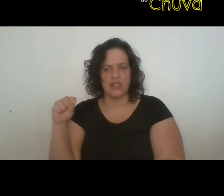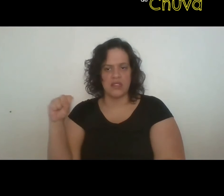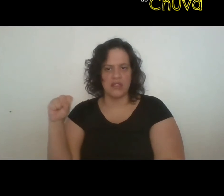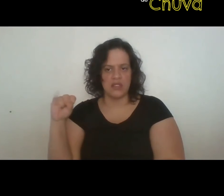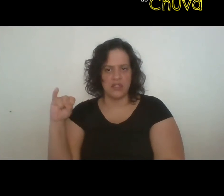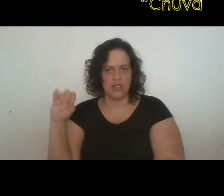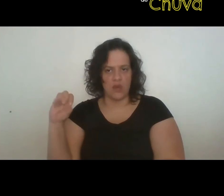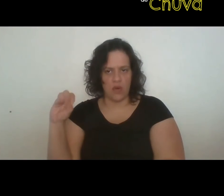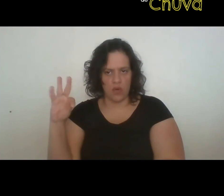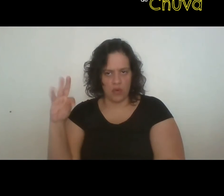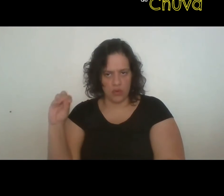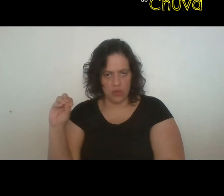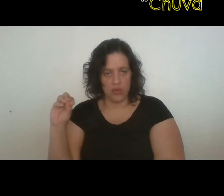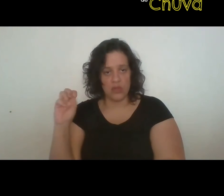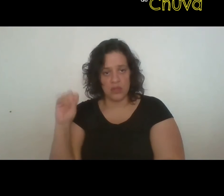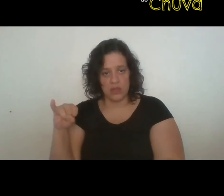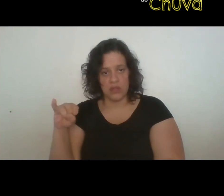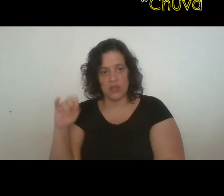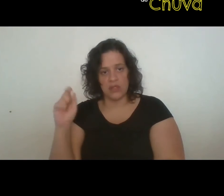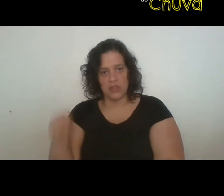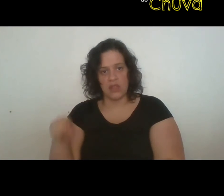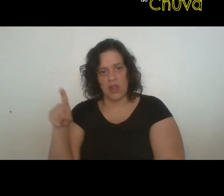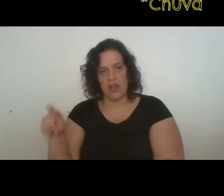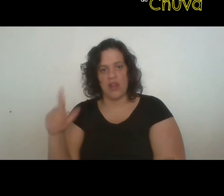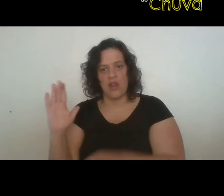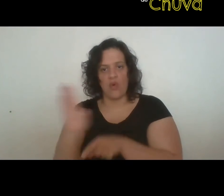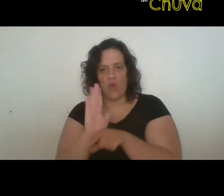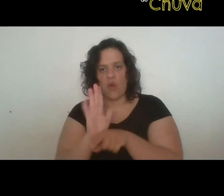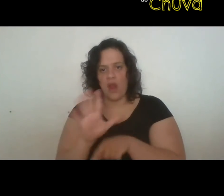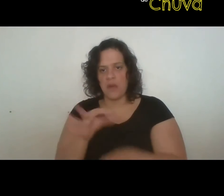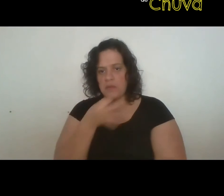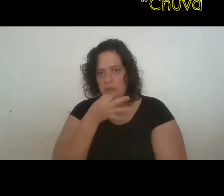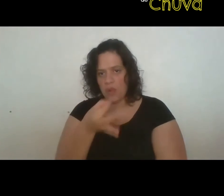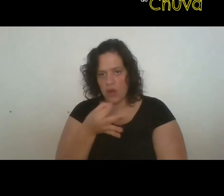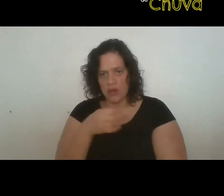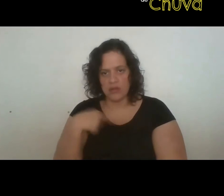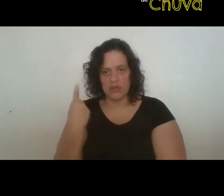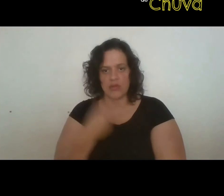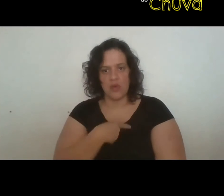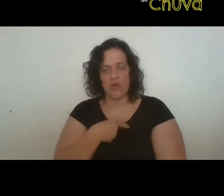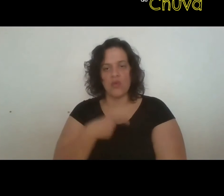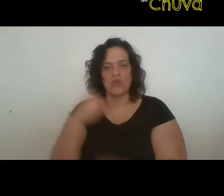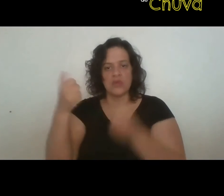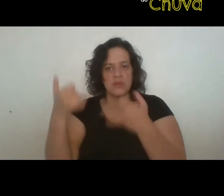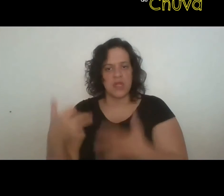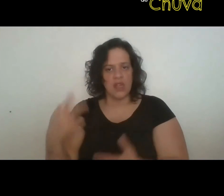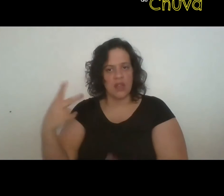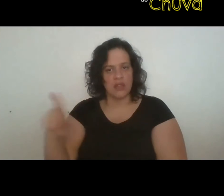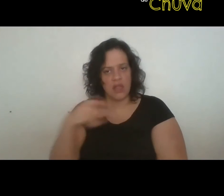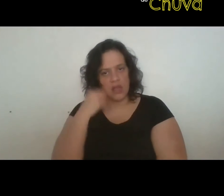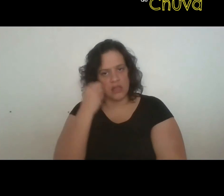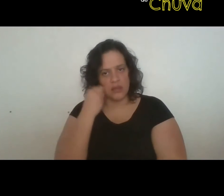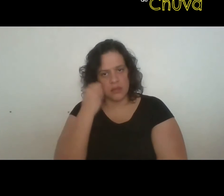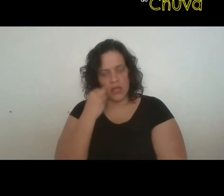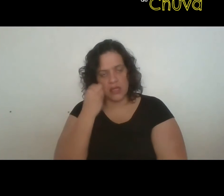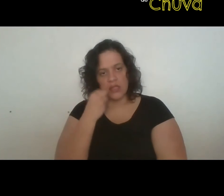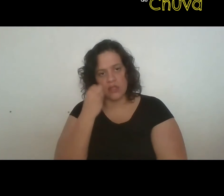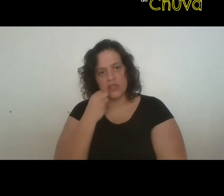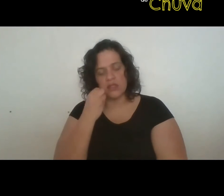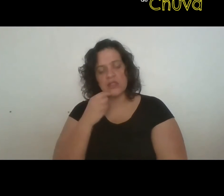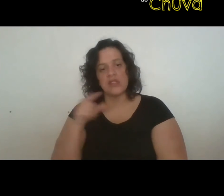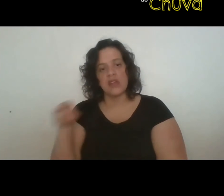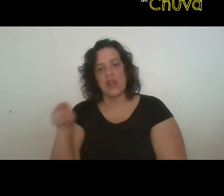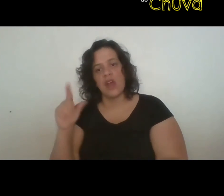se ele puder fazer uma colaboração rápida aqui com a gente, compartilhar uma experiência deles, que ele ajudou o pessoal